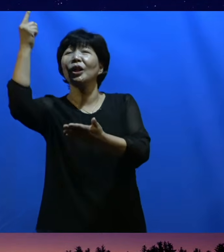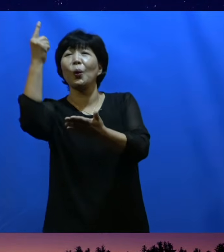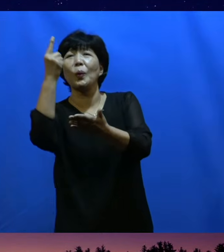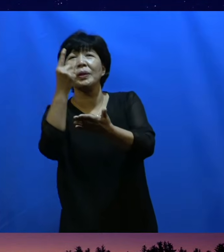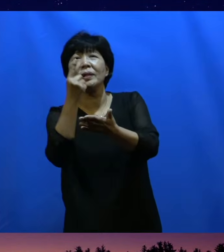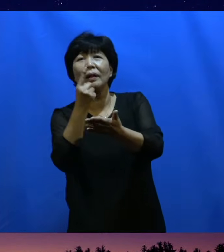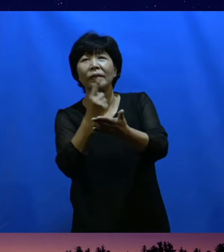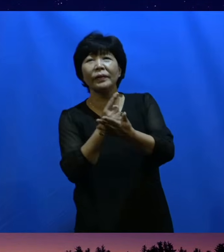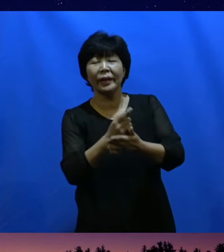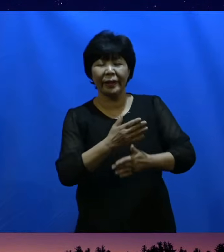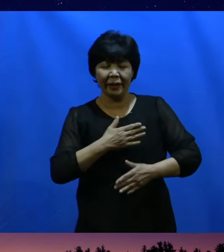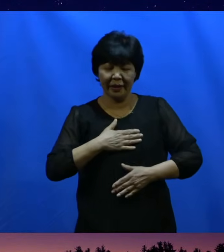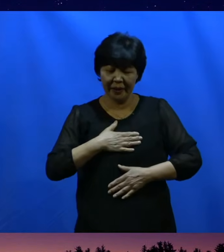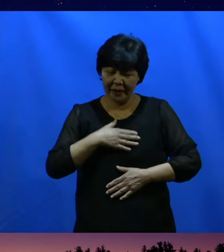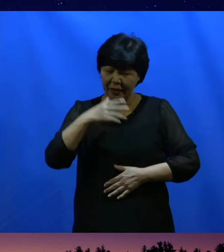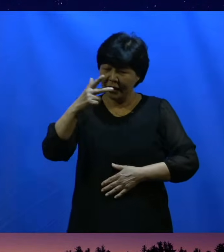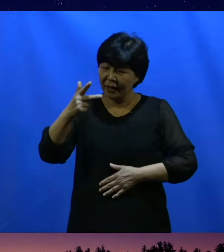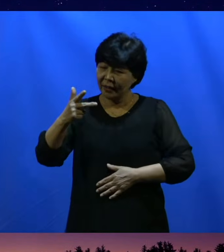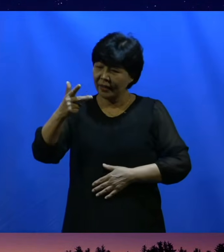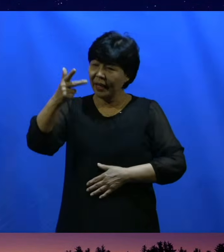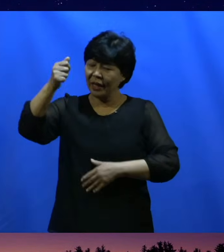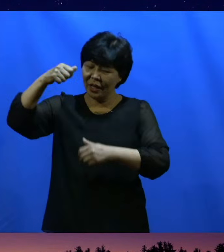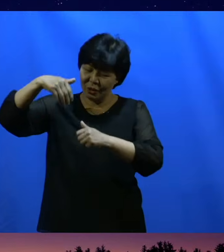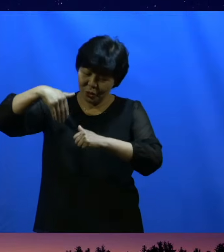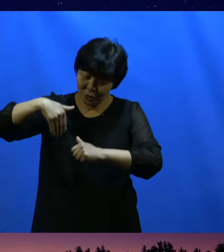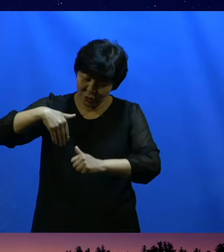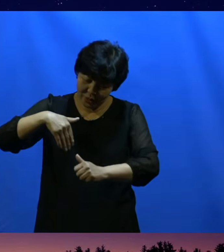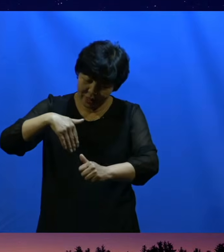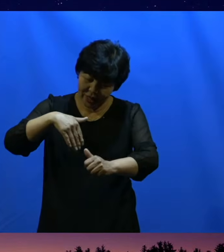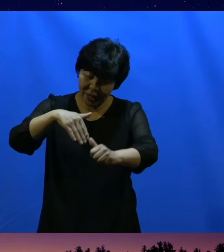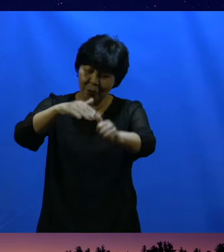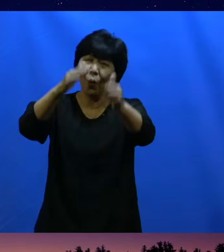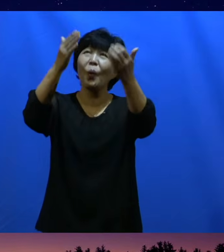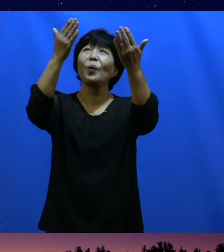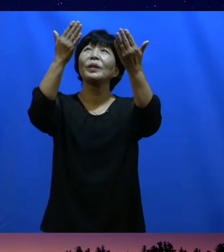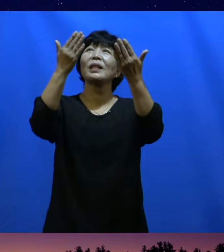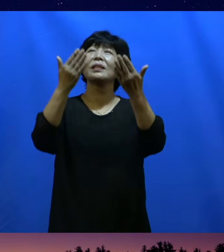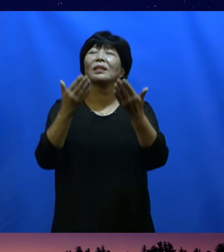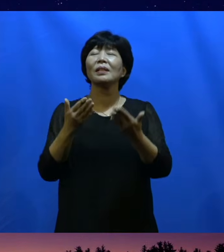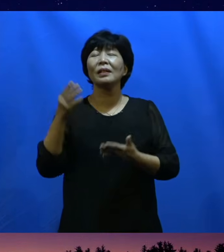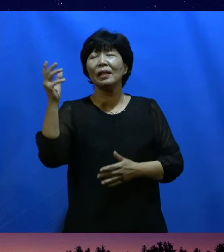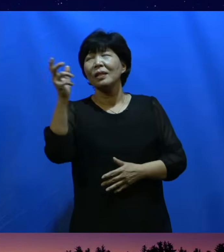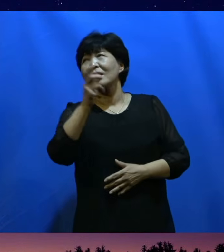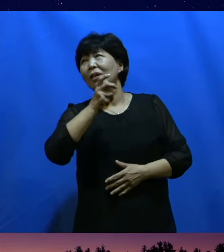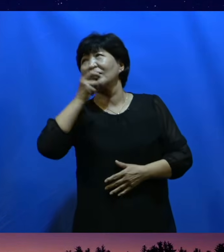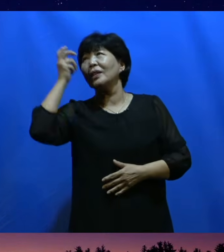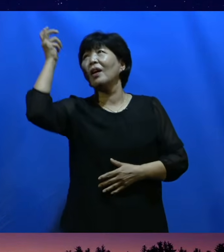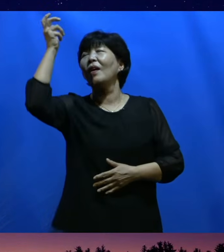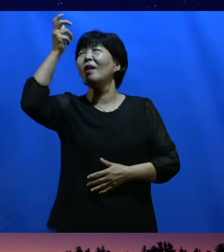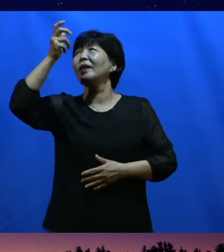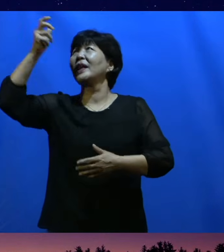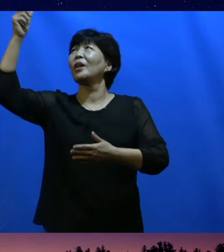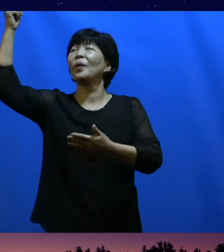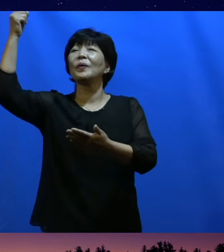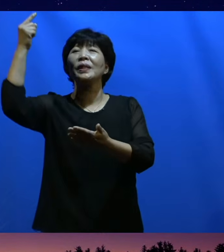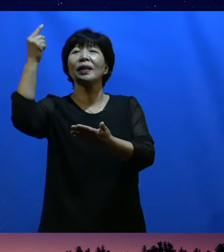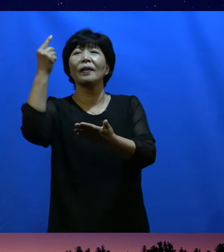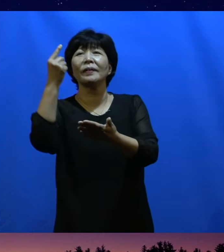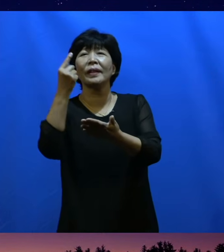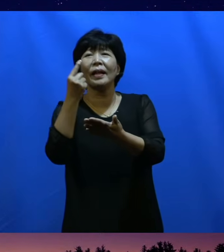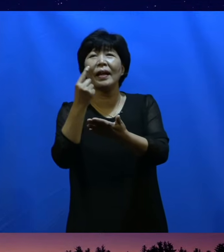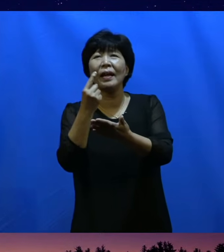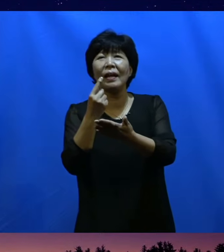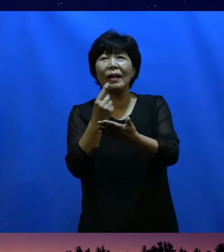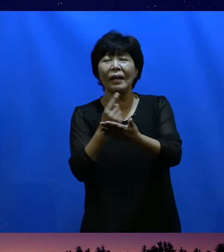성령이 오셨네. 내 주에 보내신 성령이